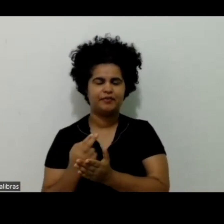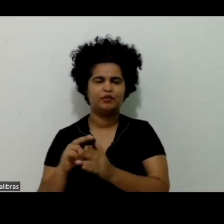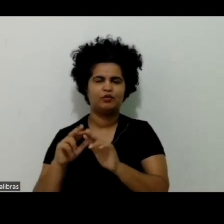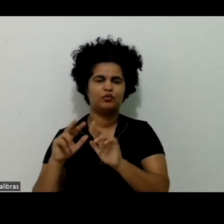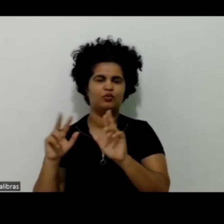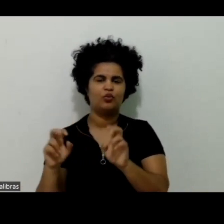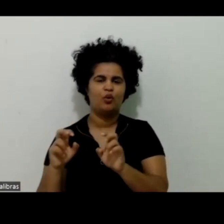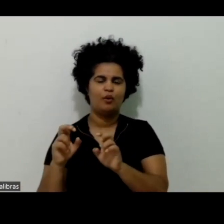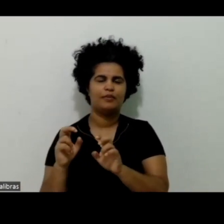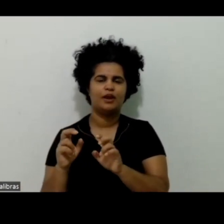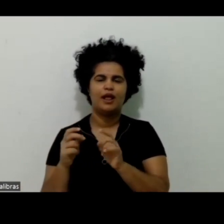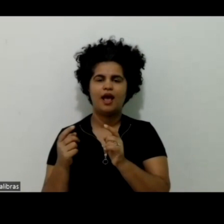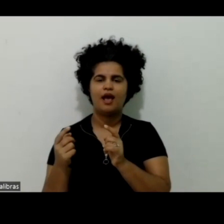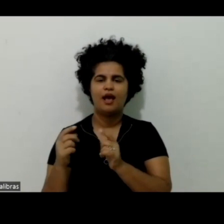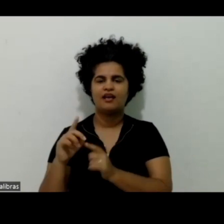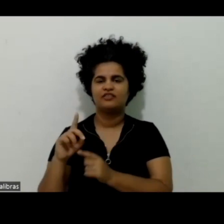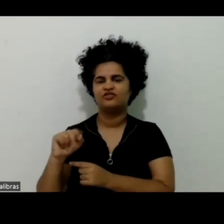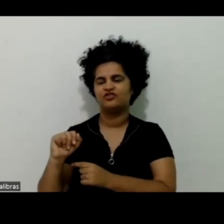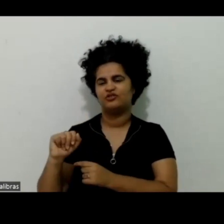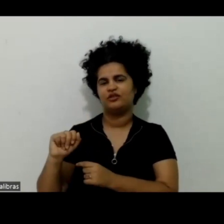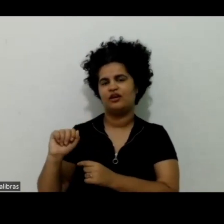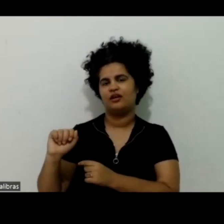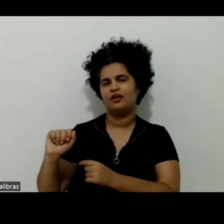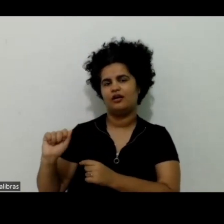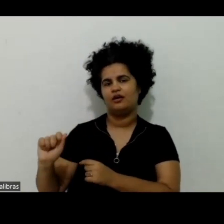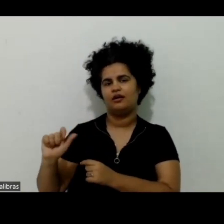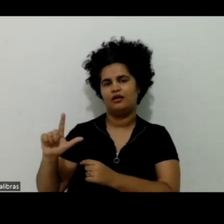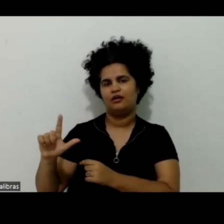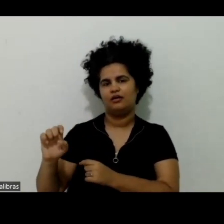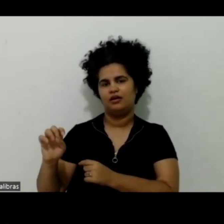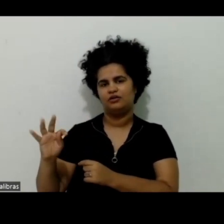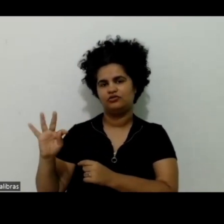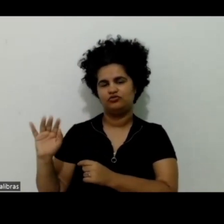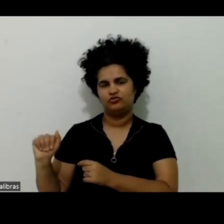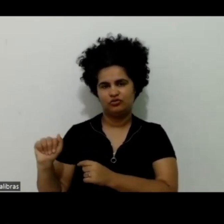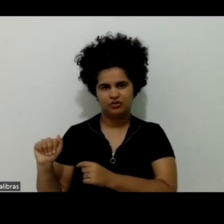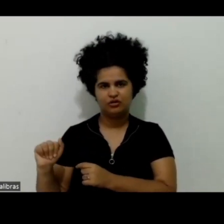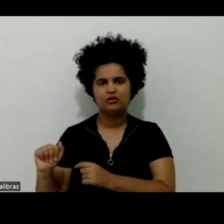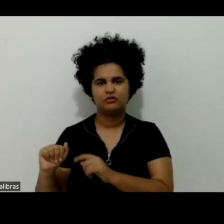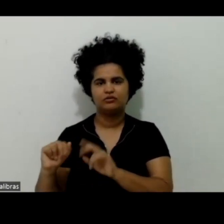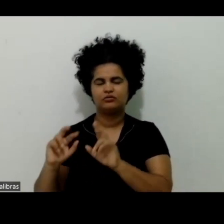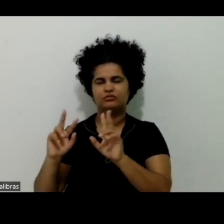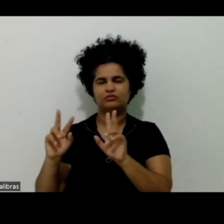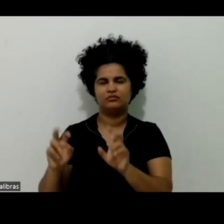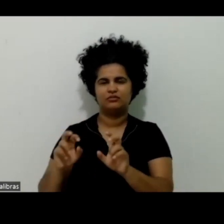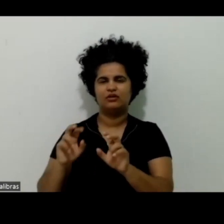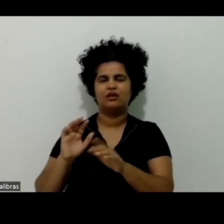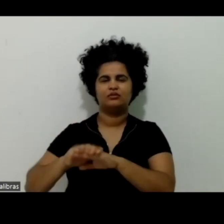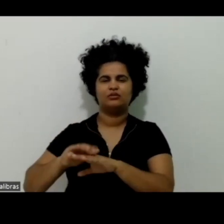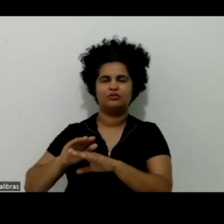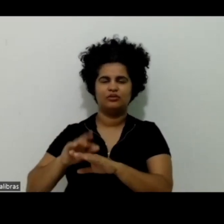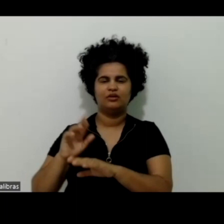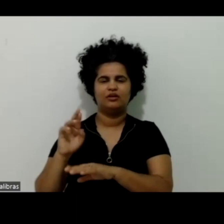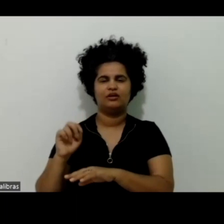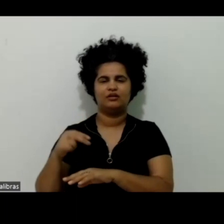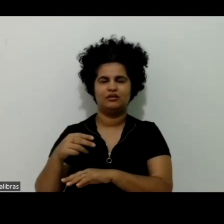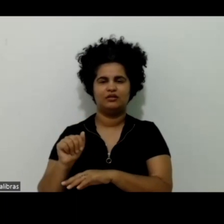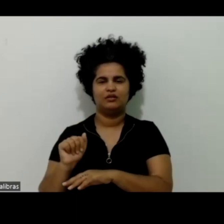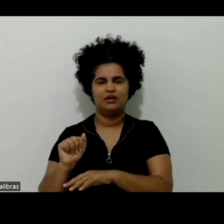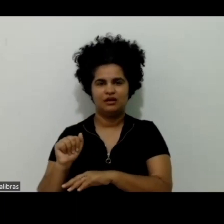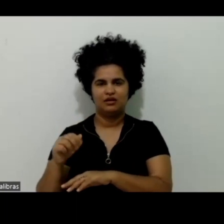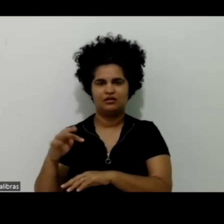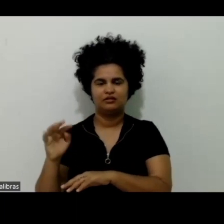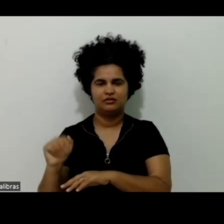questão social, né, trazendo análise de gênero e de raça, da Renata Gonçalves, Tereza Martins, uma